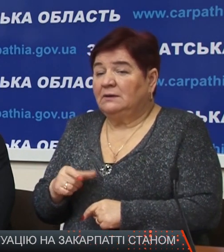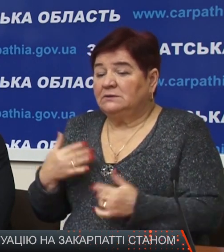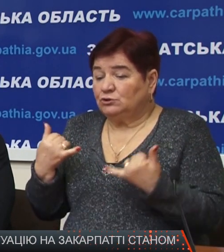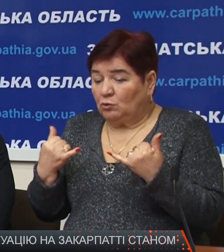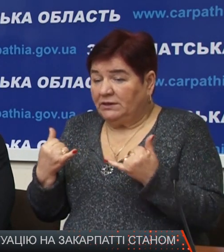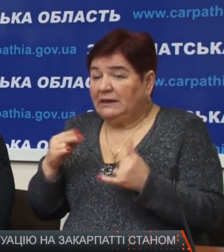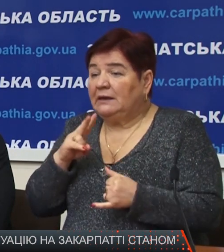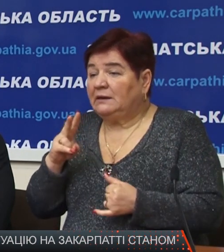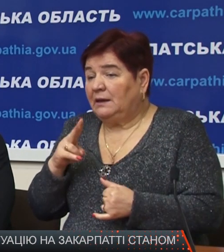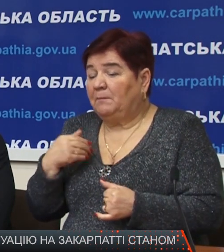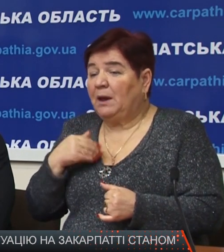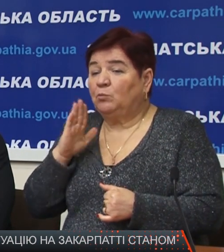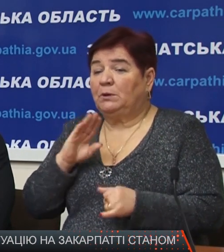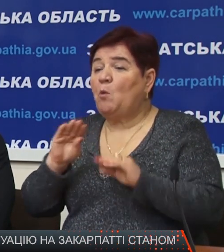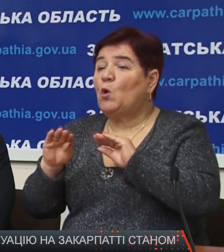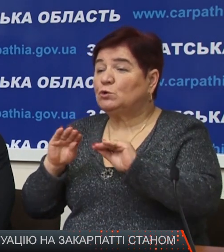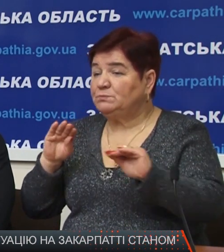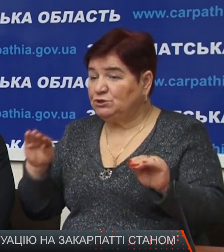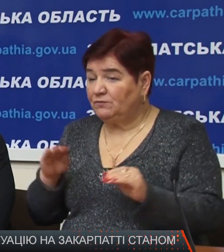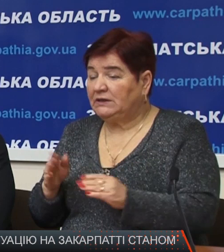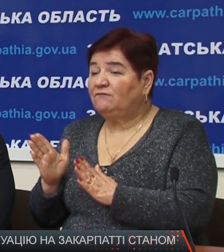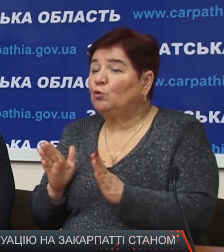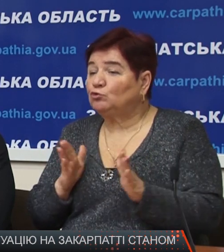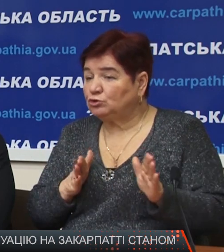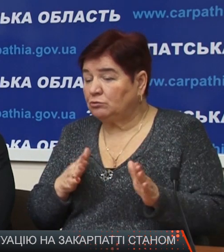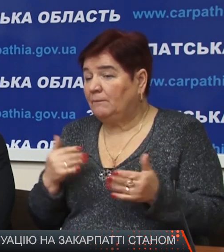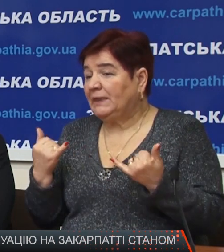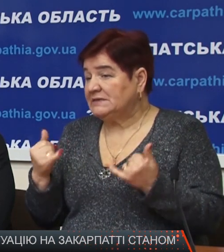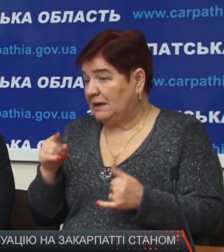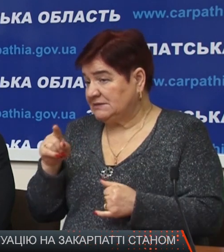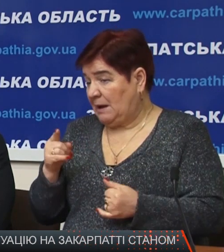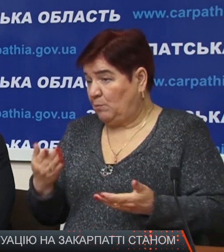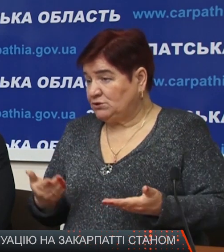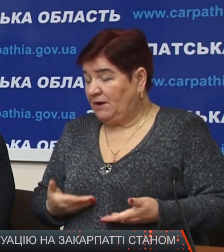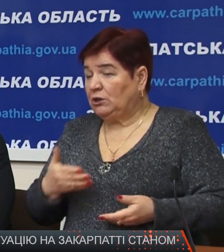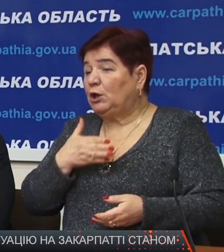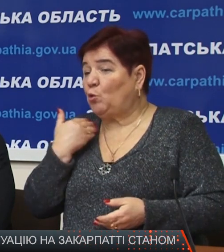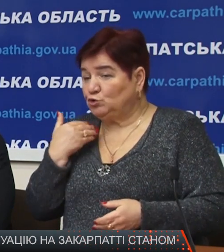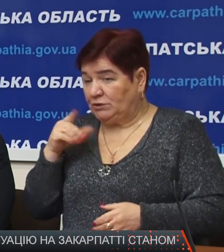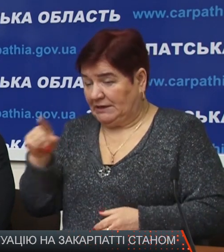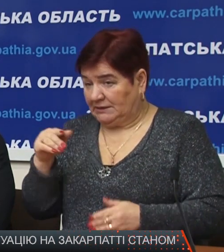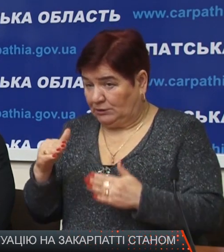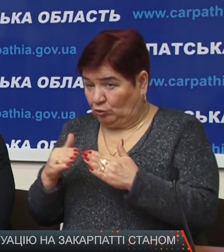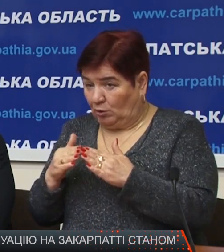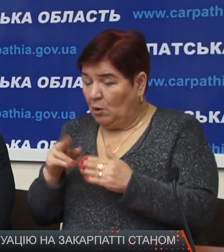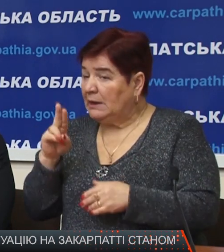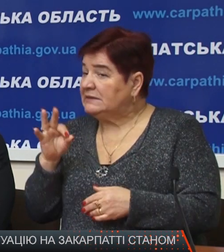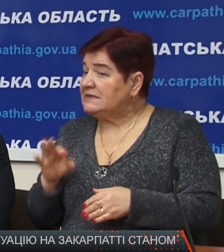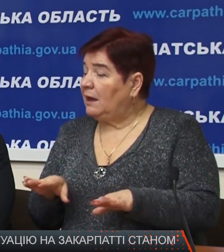сьогодні, які будемо розміщувати в гуртожитках, а вони зараз там проживають, просто не хочуть їхати додому. Тому це ж дуже